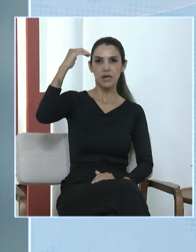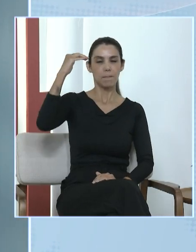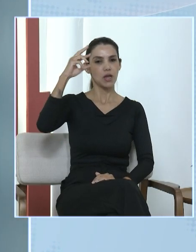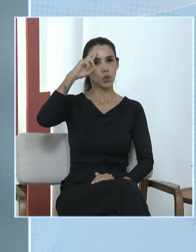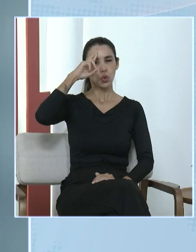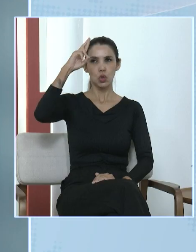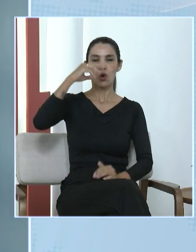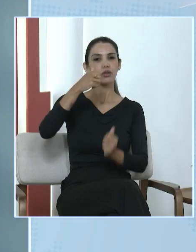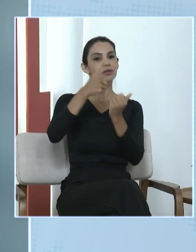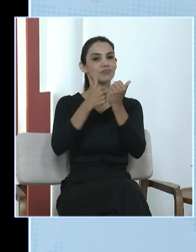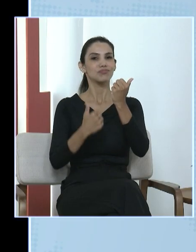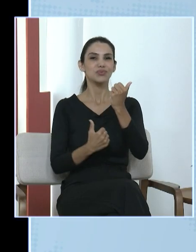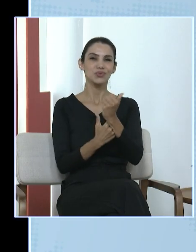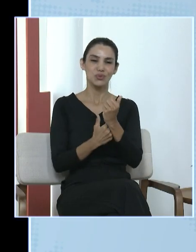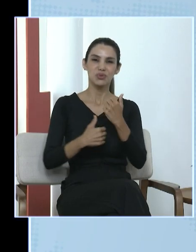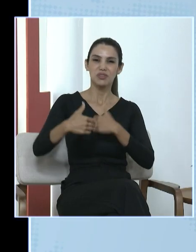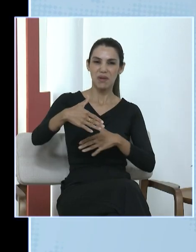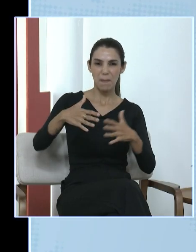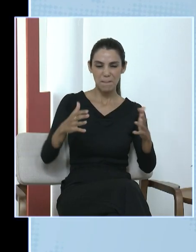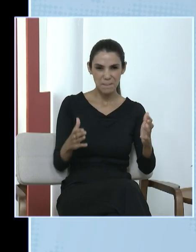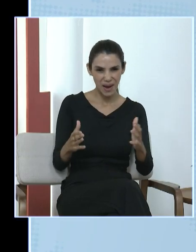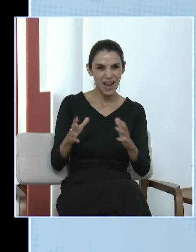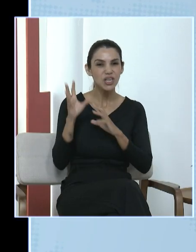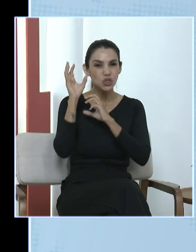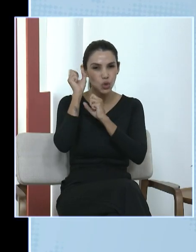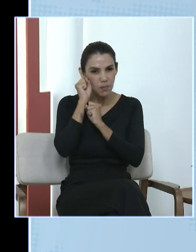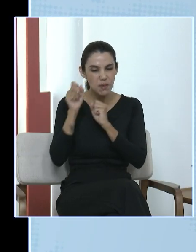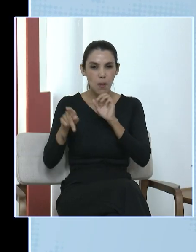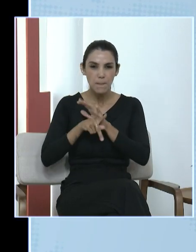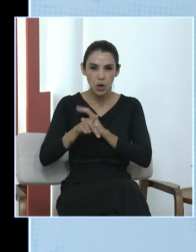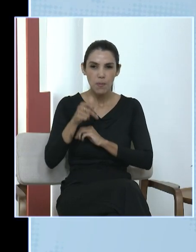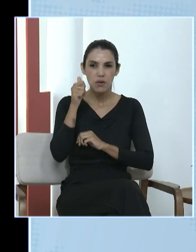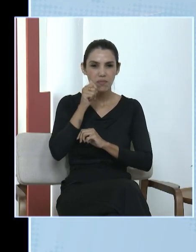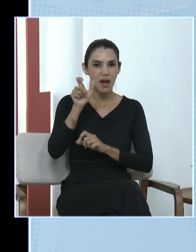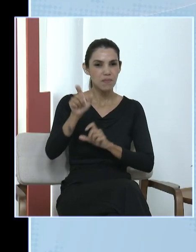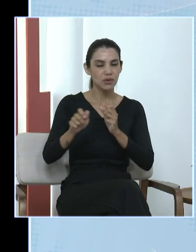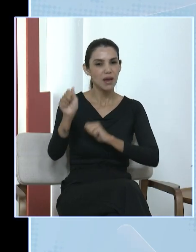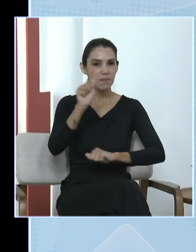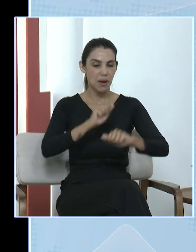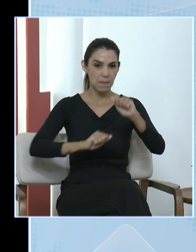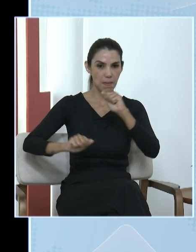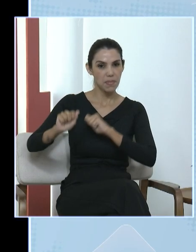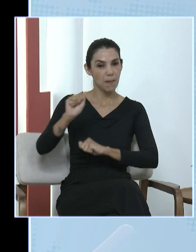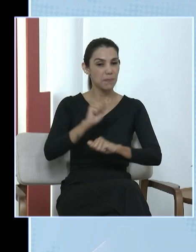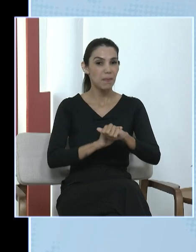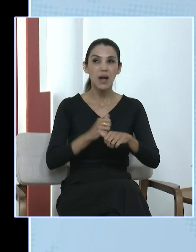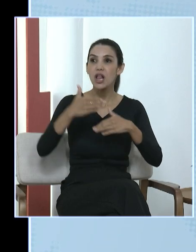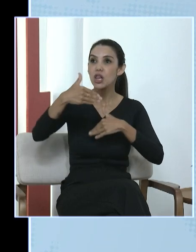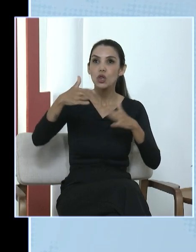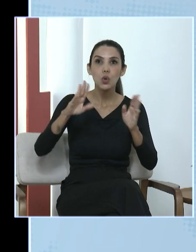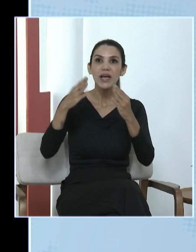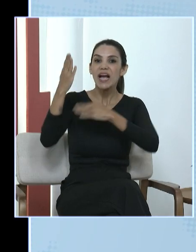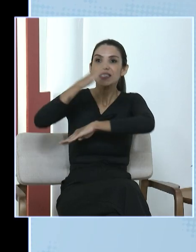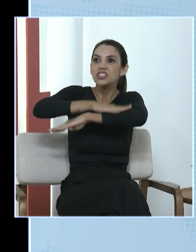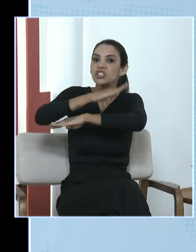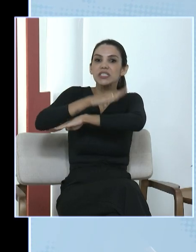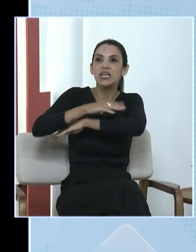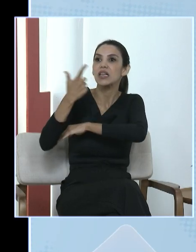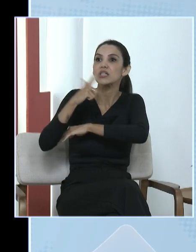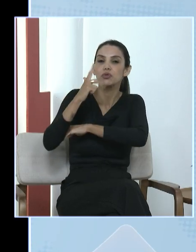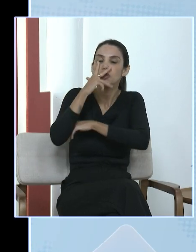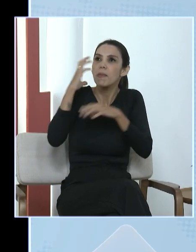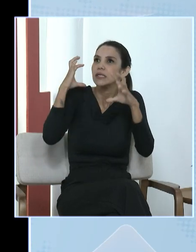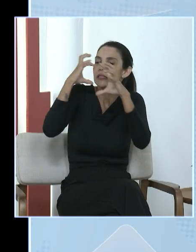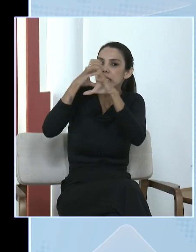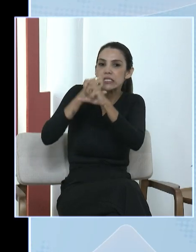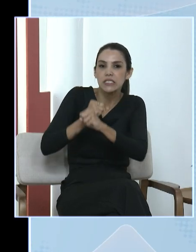passado. Espaços claustrofóbicos sem janelas, com pouca circulação de ar e de onde quase não se vê a luz do dia. O que os anúncios de